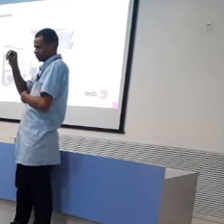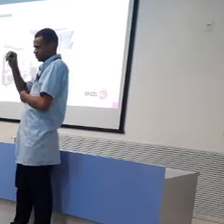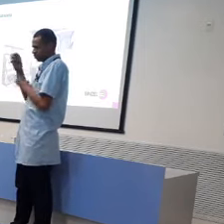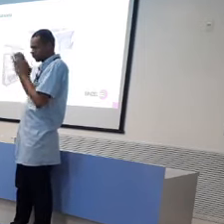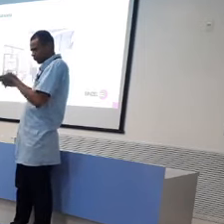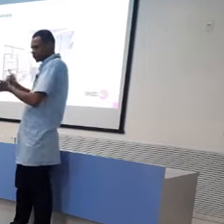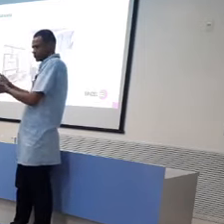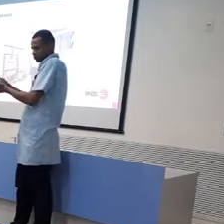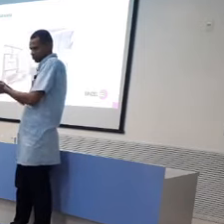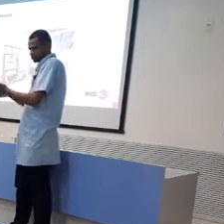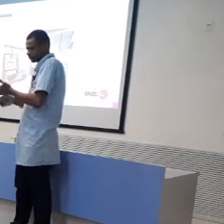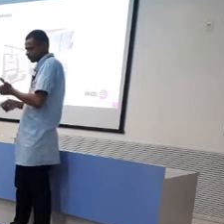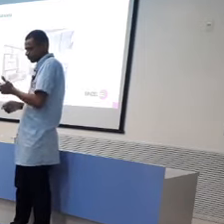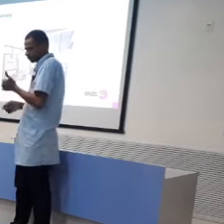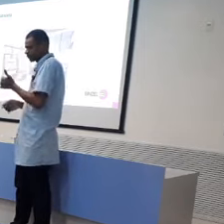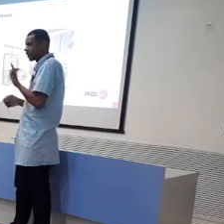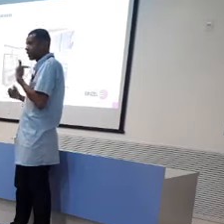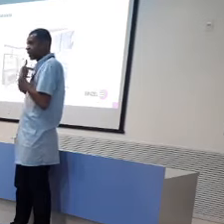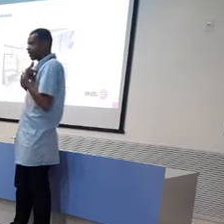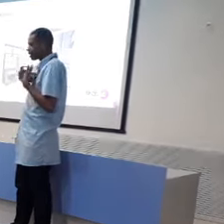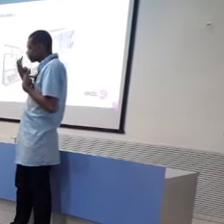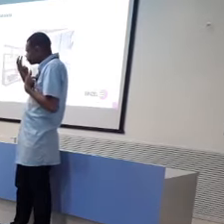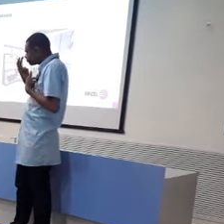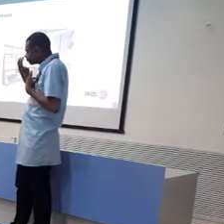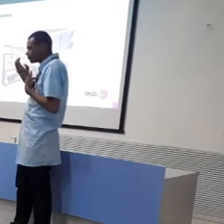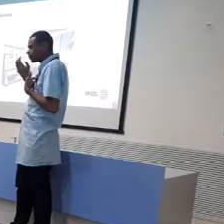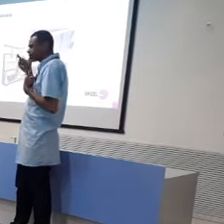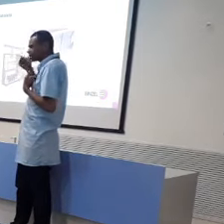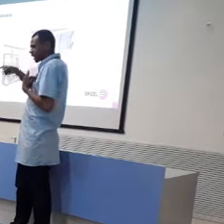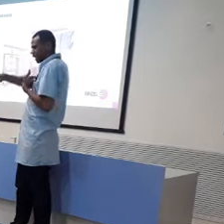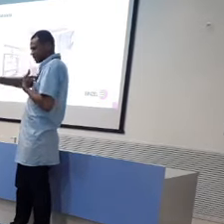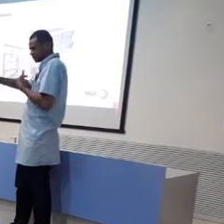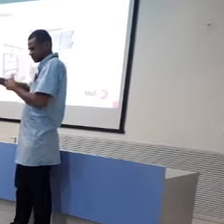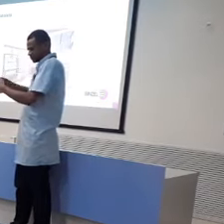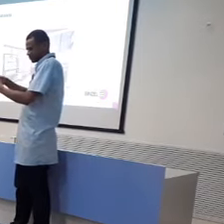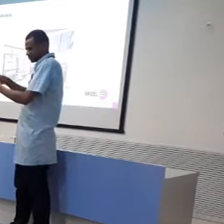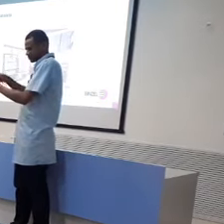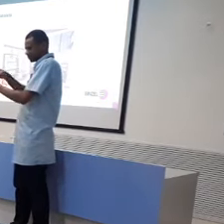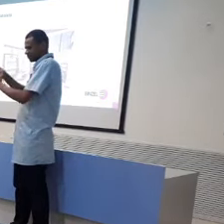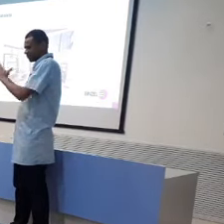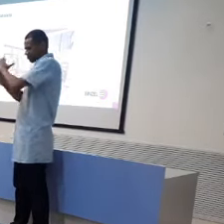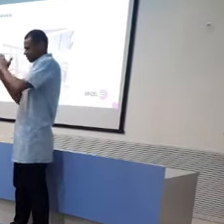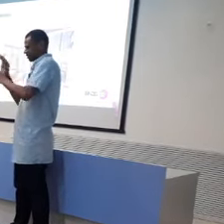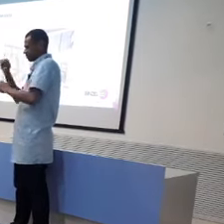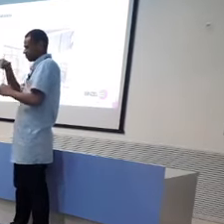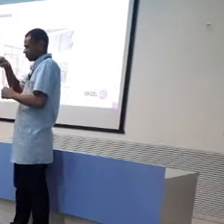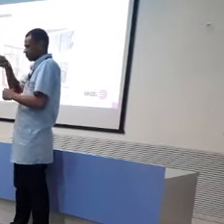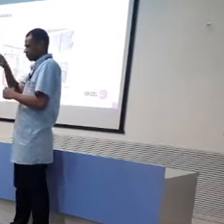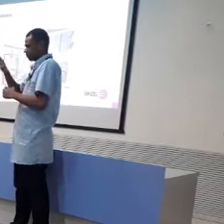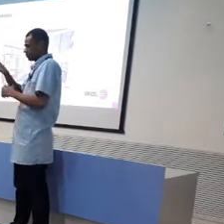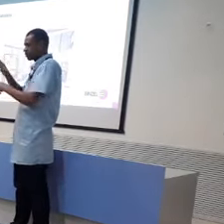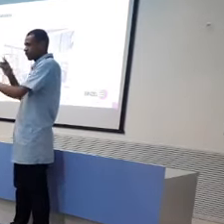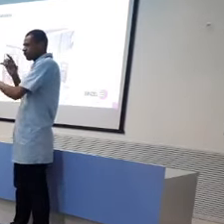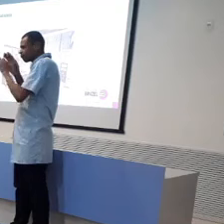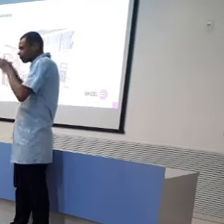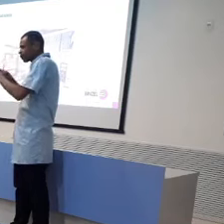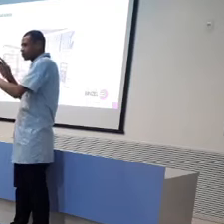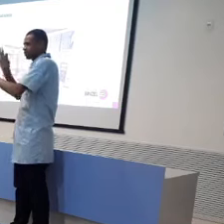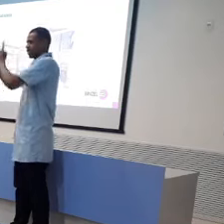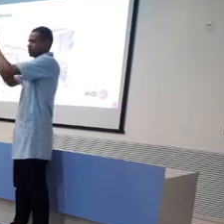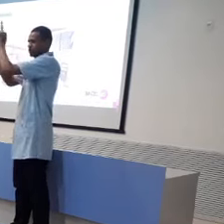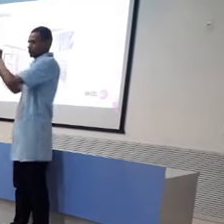E o que eu acho interessante da Binzel, pessoal? A Binzel ela tem um desenvolvimento muito grande, faz trabalhos de desenvolvimento.